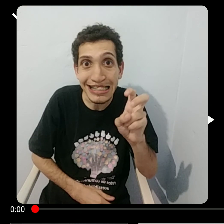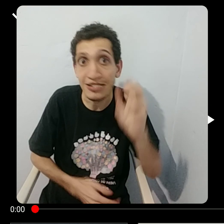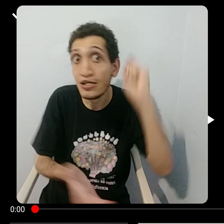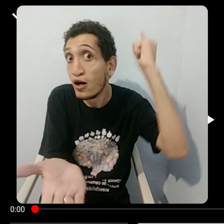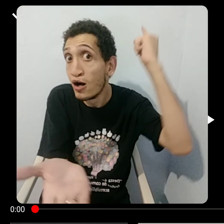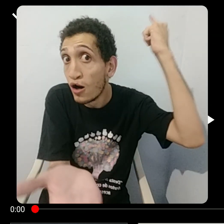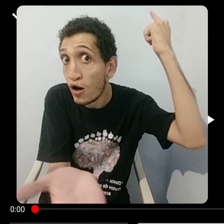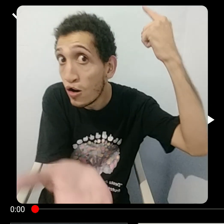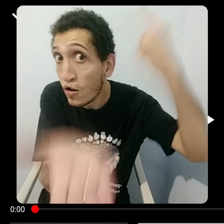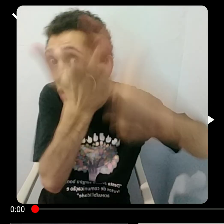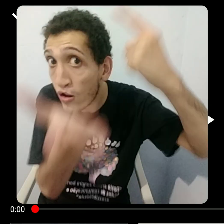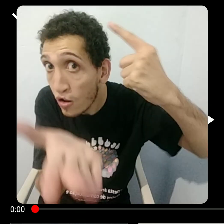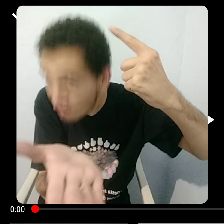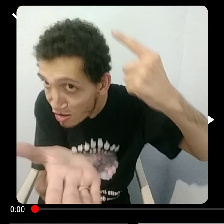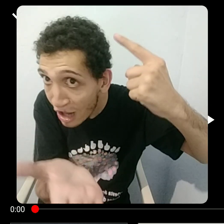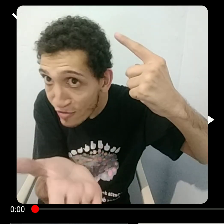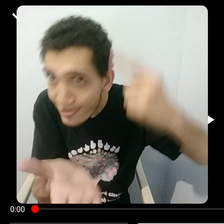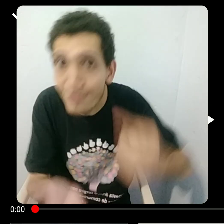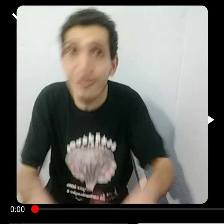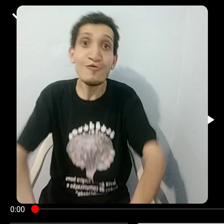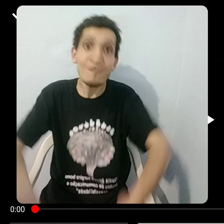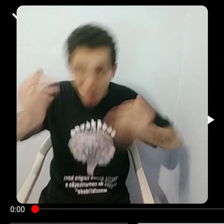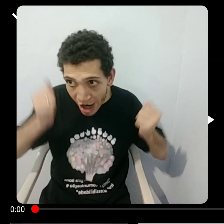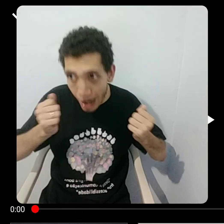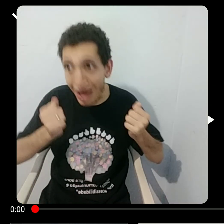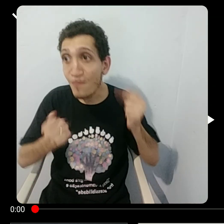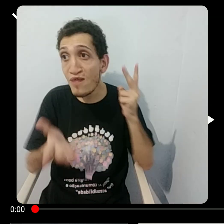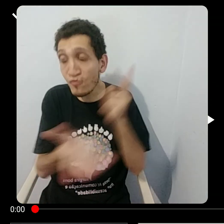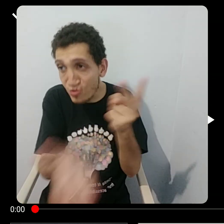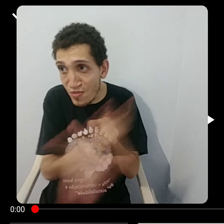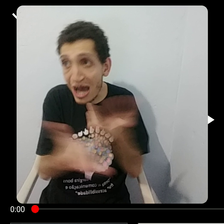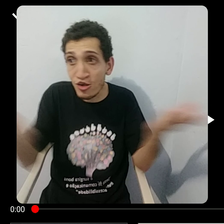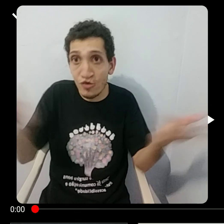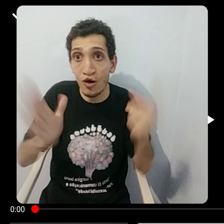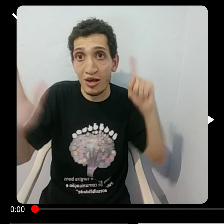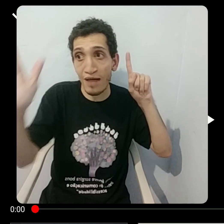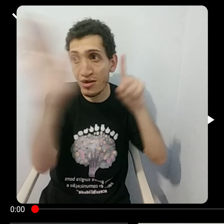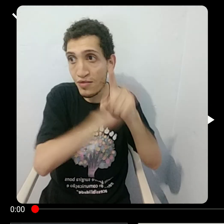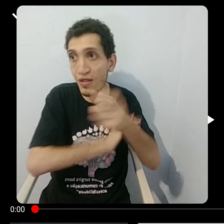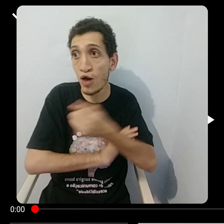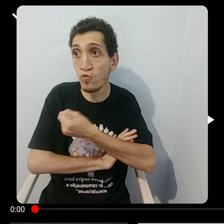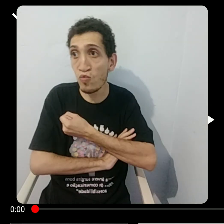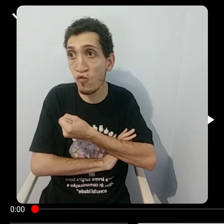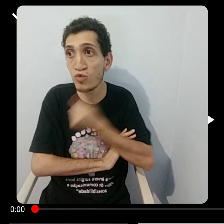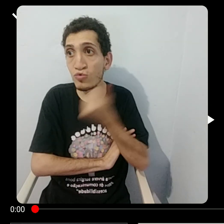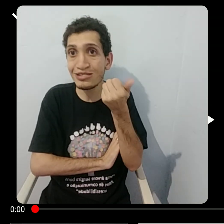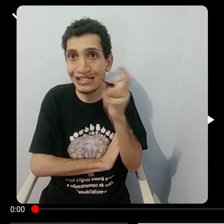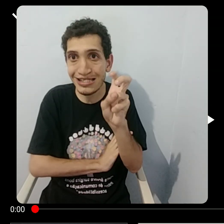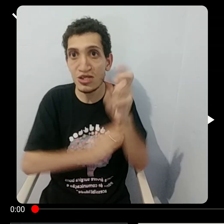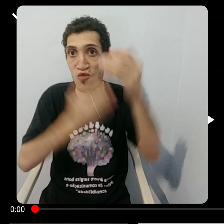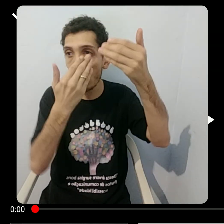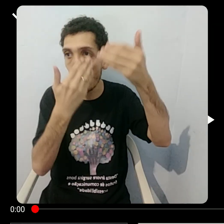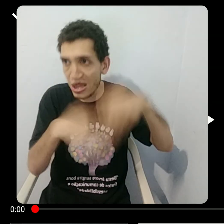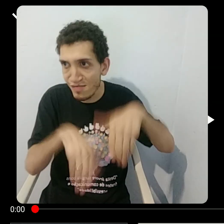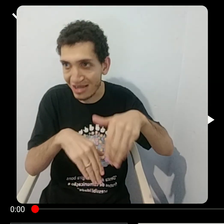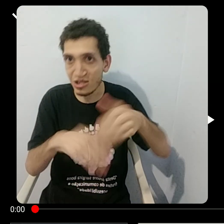11. Combinado? Então, bora lá. Dando continuidade, hoje a questão número 11 do ProLibras,